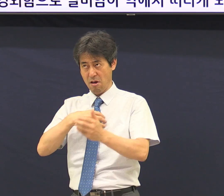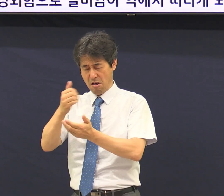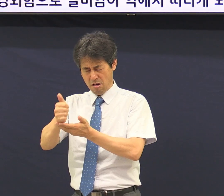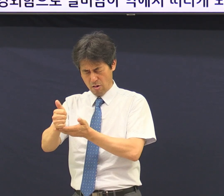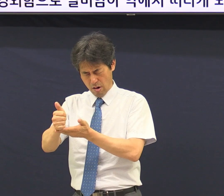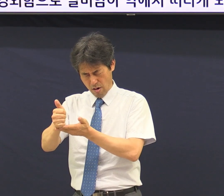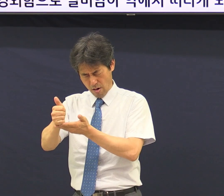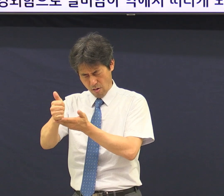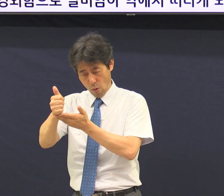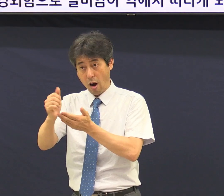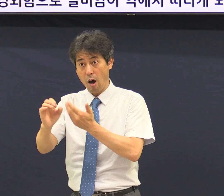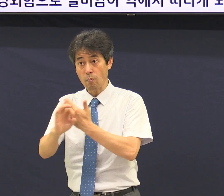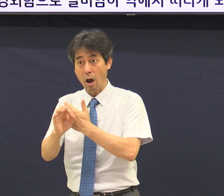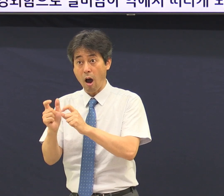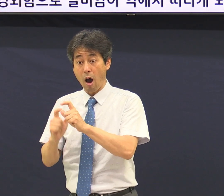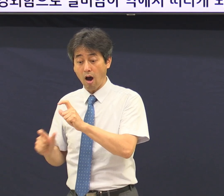사람이 하나님을 경외하면